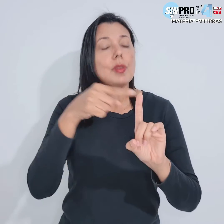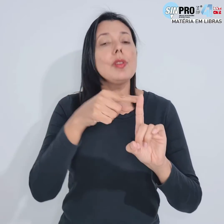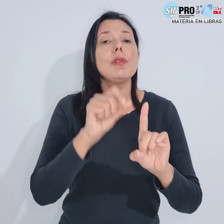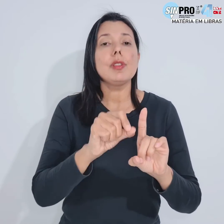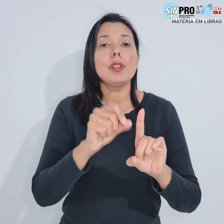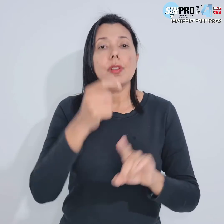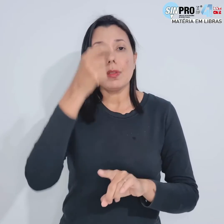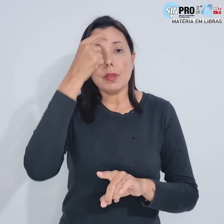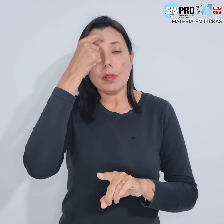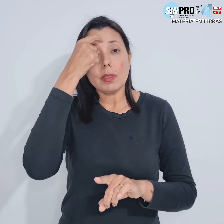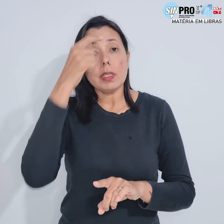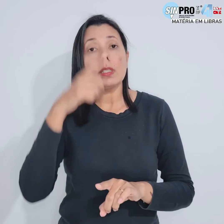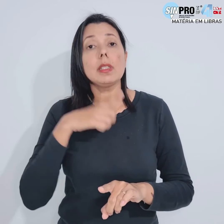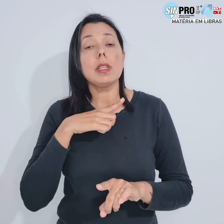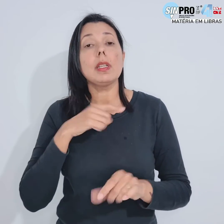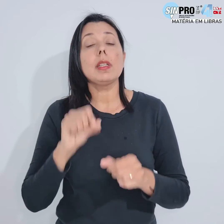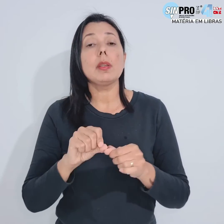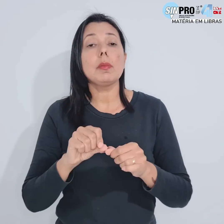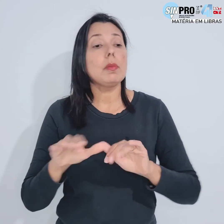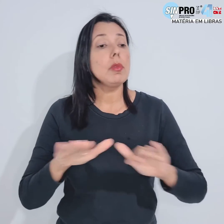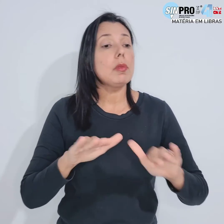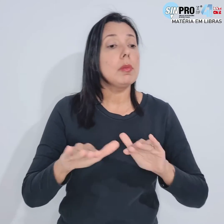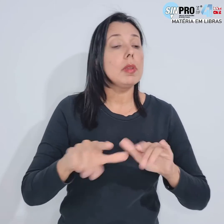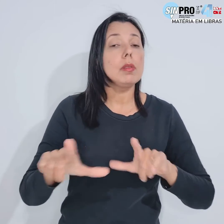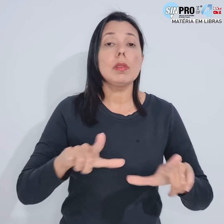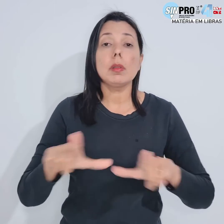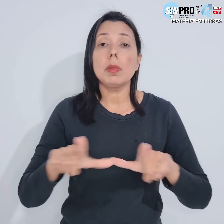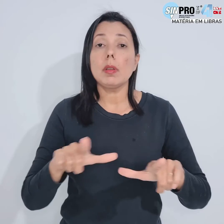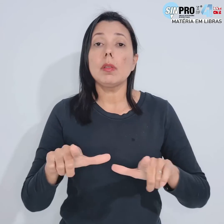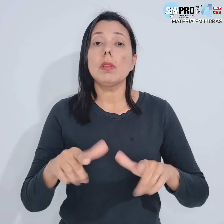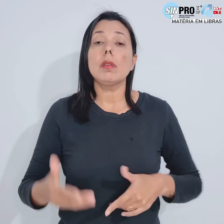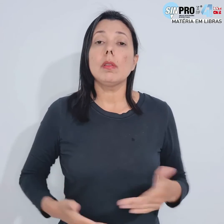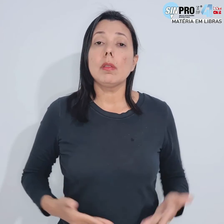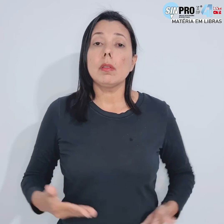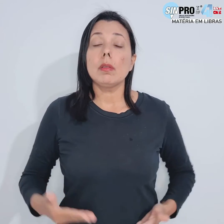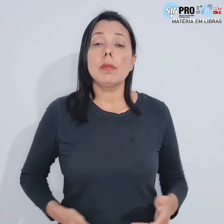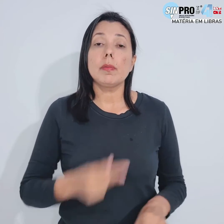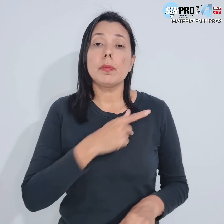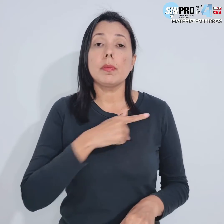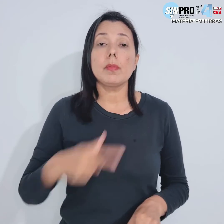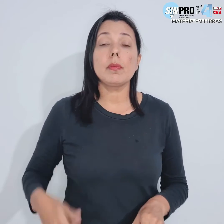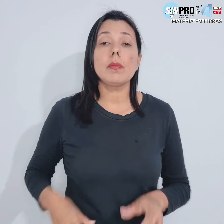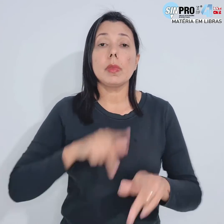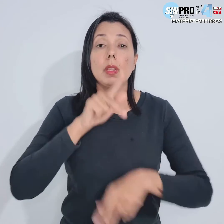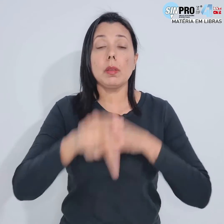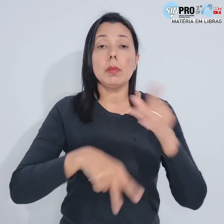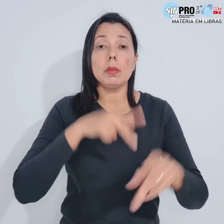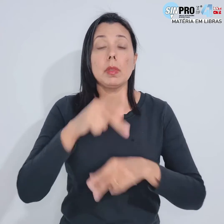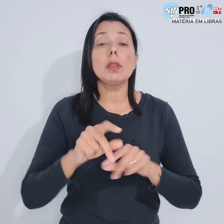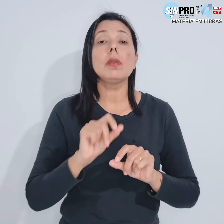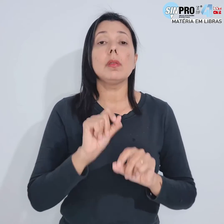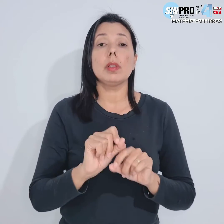de conscientizar e mobilizar o trabalhador do serviço público e a população sobre